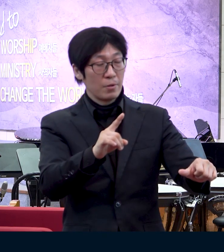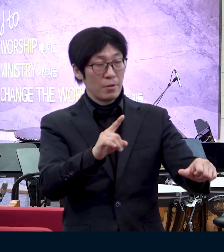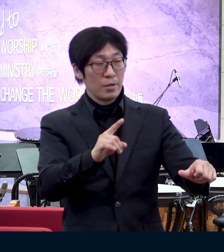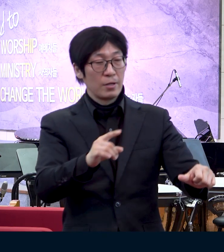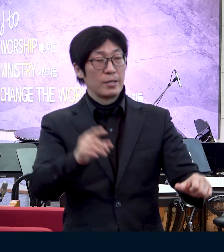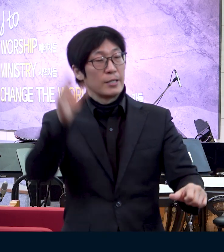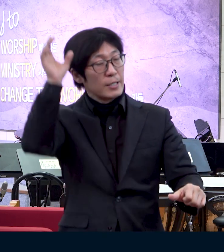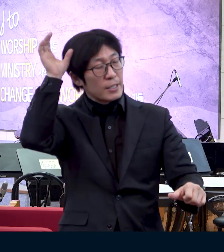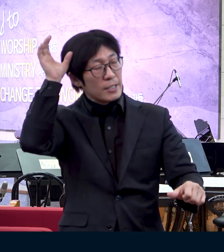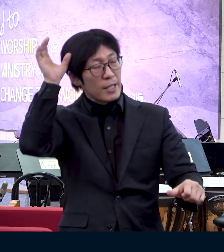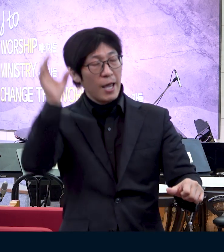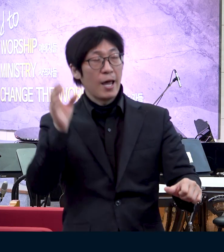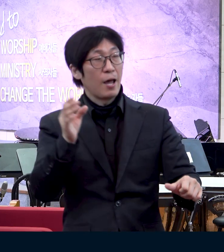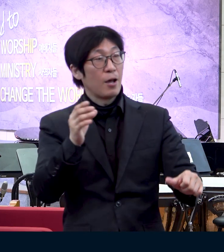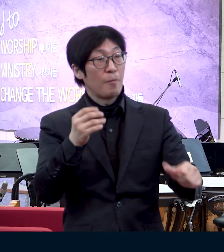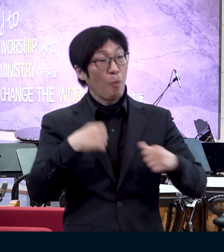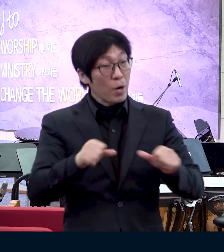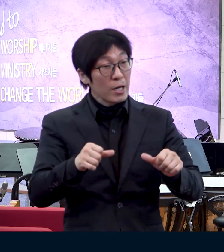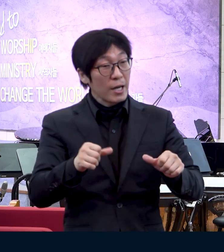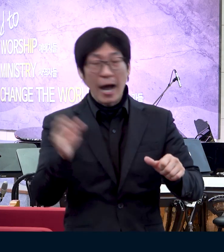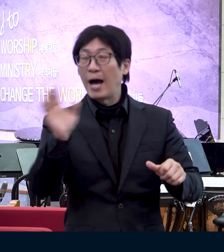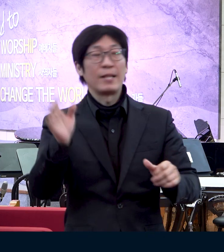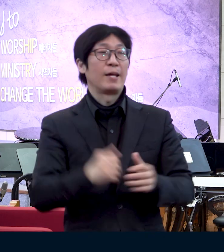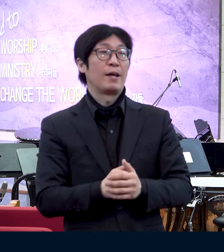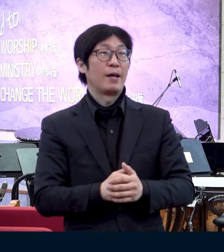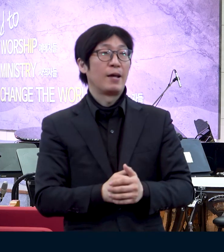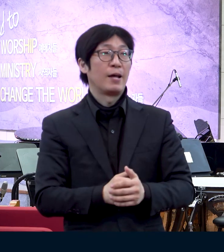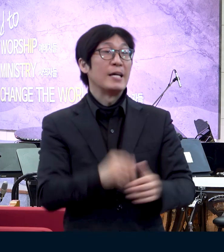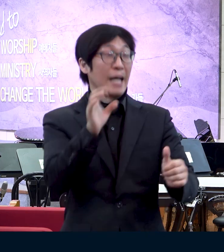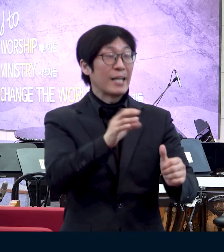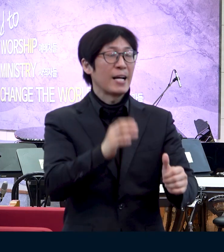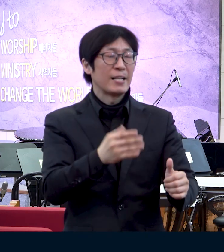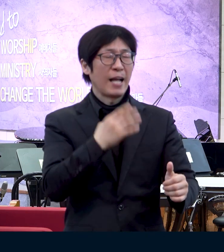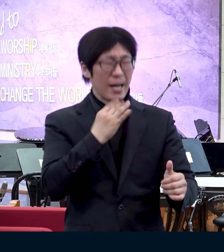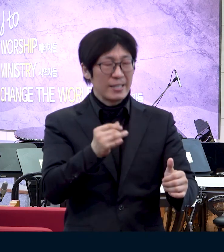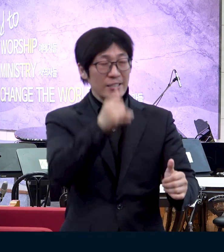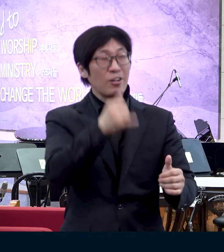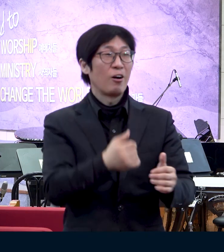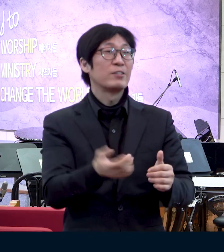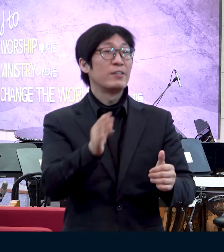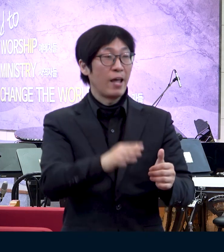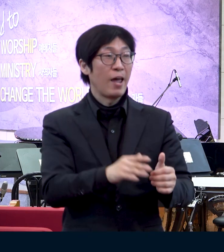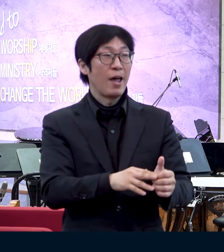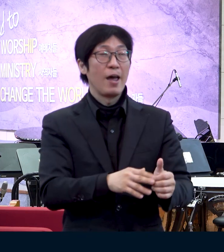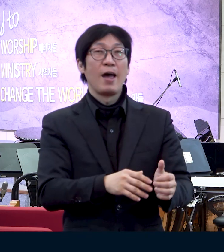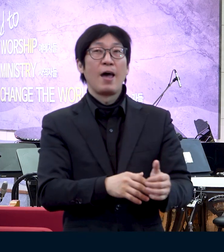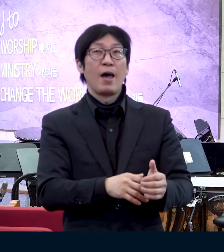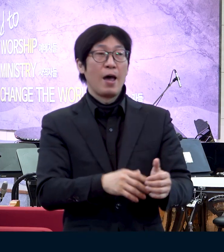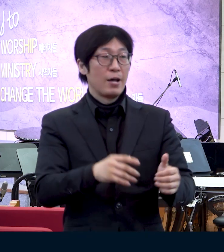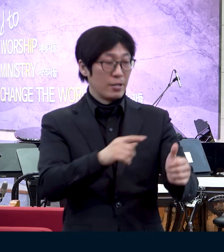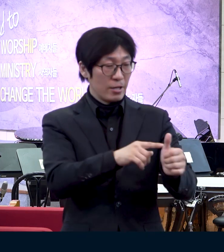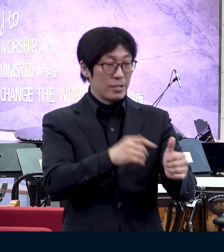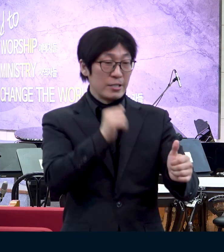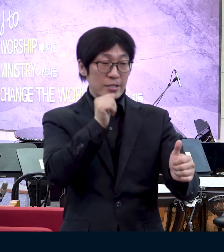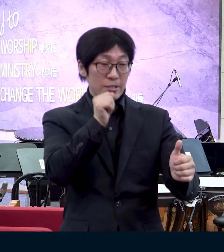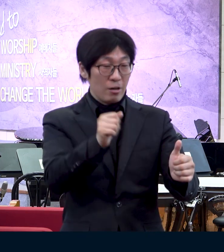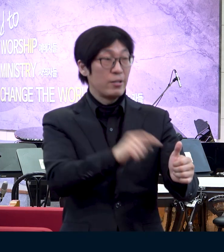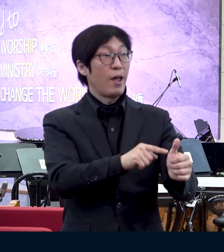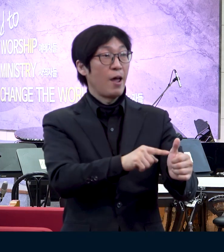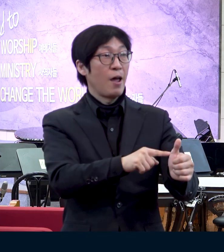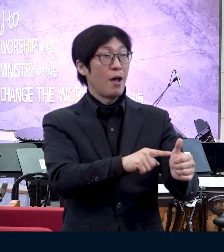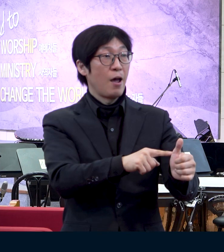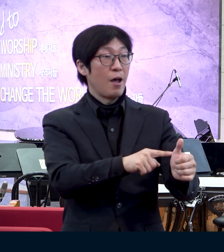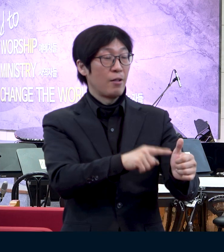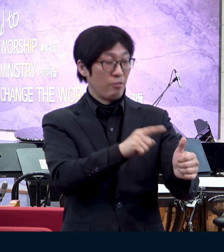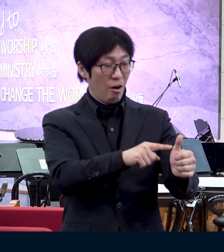거예요. 야단은 치셨대요. 책망도 하시고, 그러면 안 된다 혼내기도 하시고, 그러나 한 번도